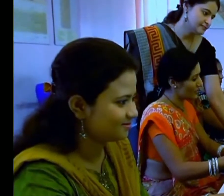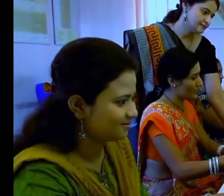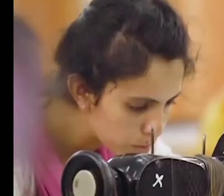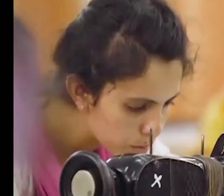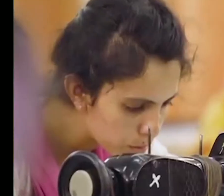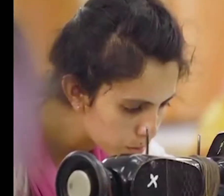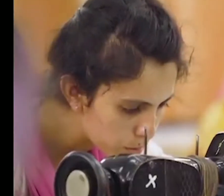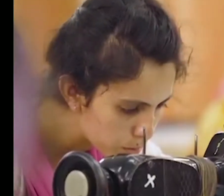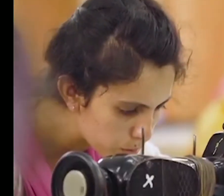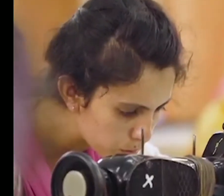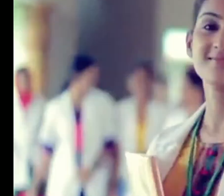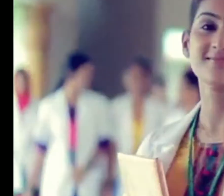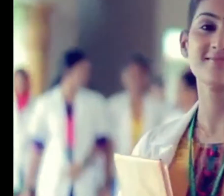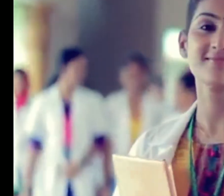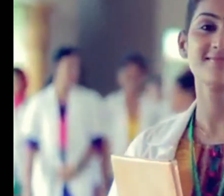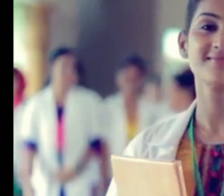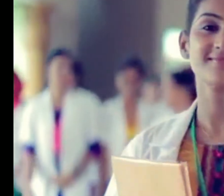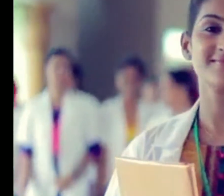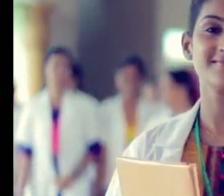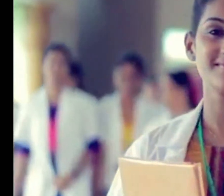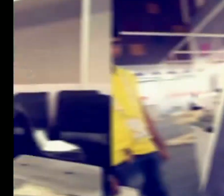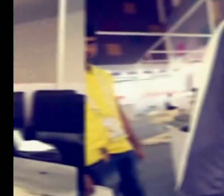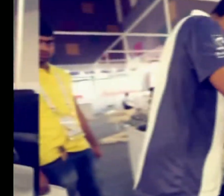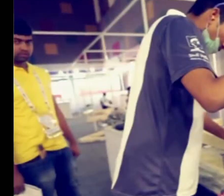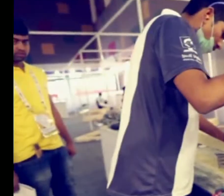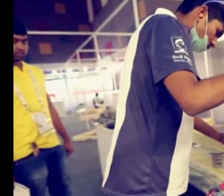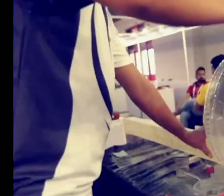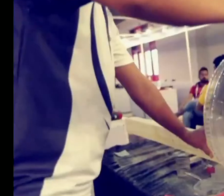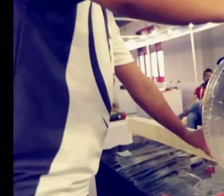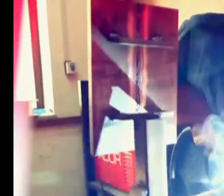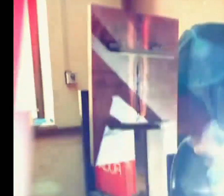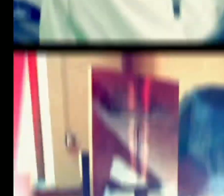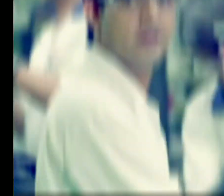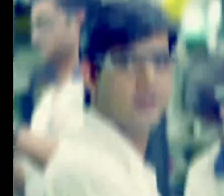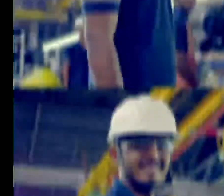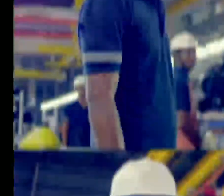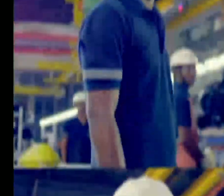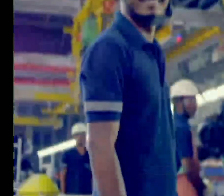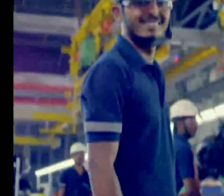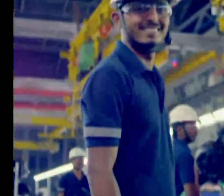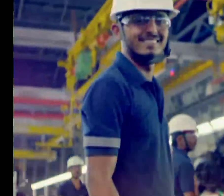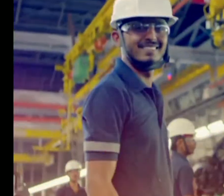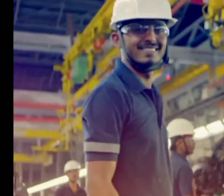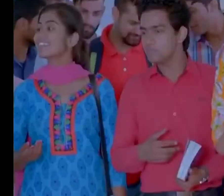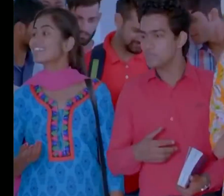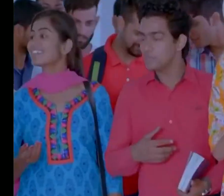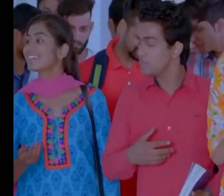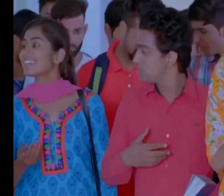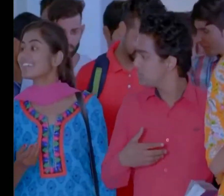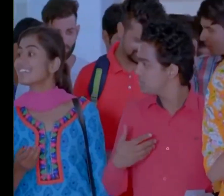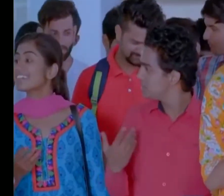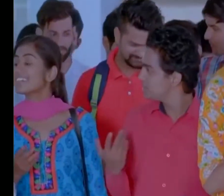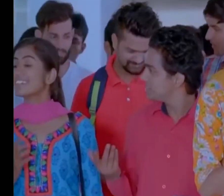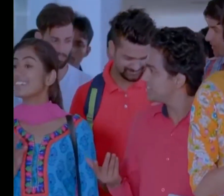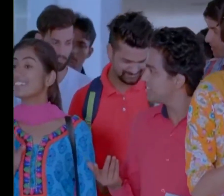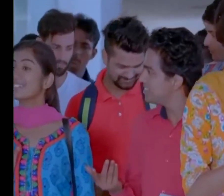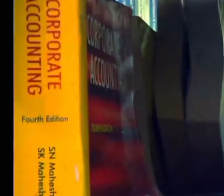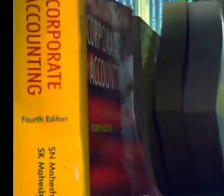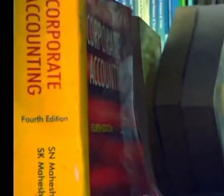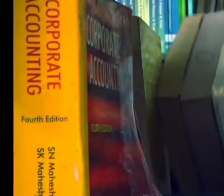हम अपना दीपक स्वयं बने हम अपना रास्ता